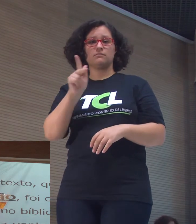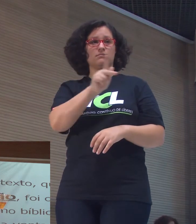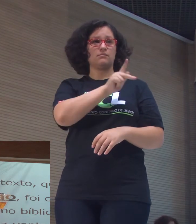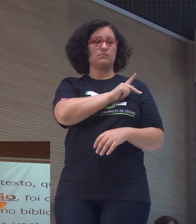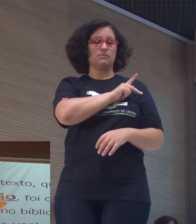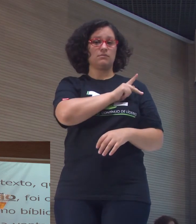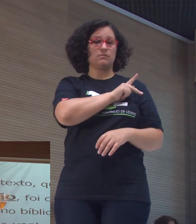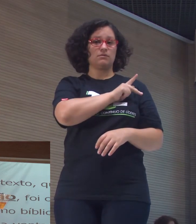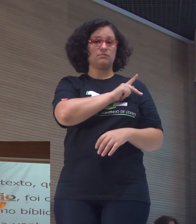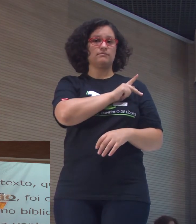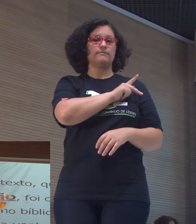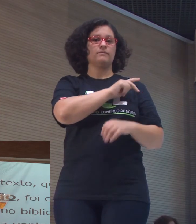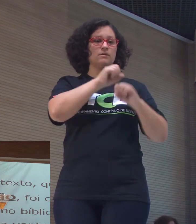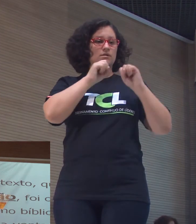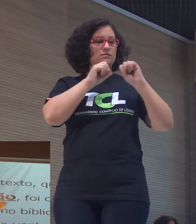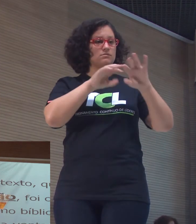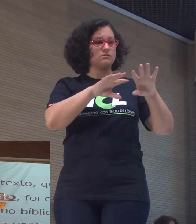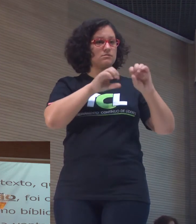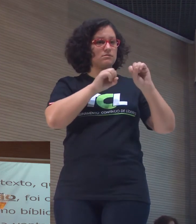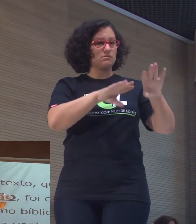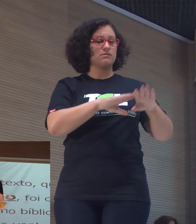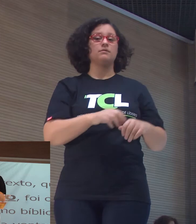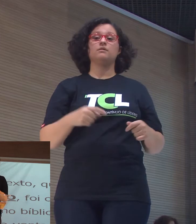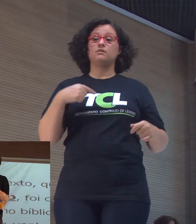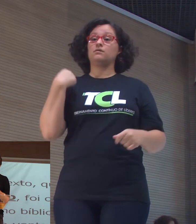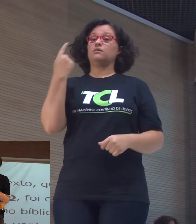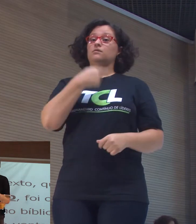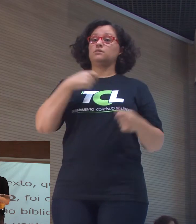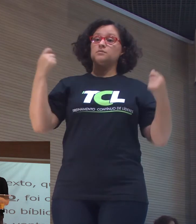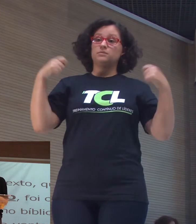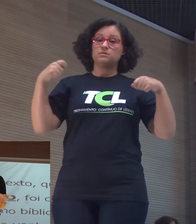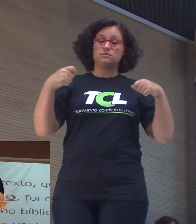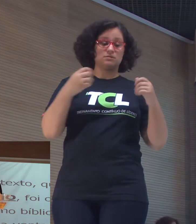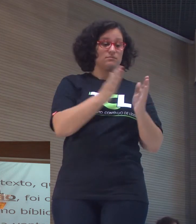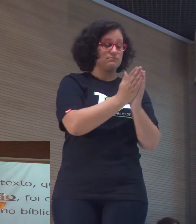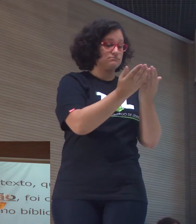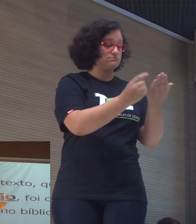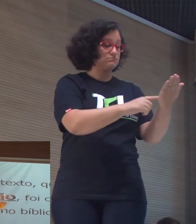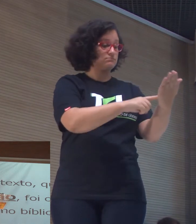ensino bíblico, não se viverá uma união